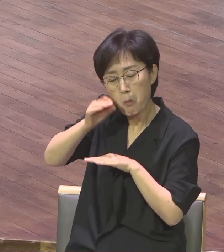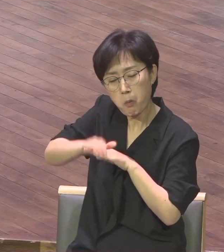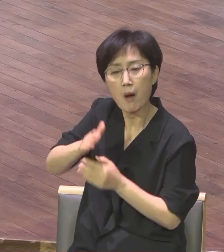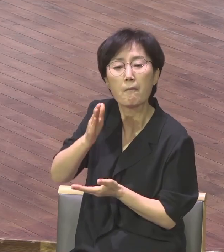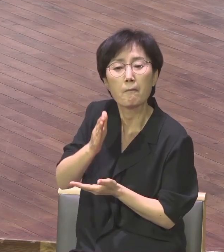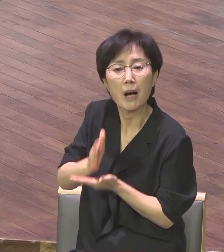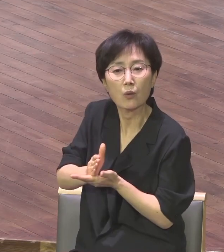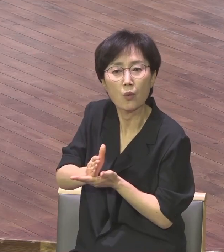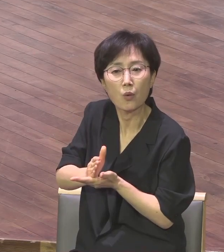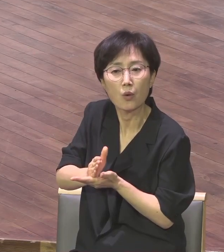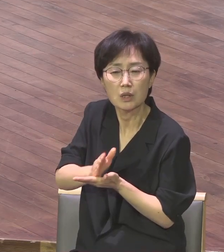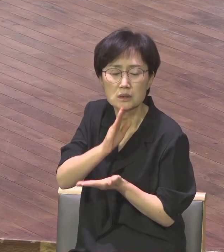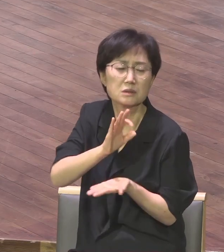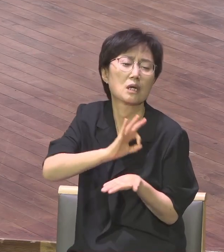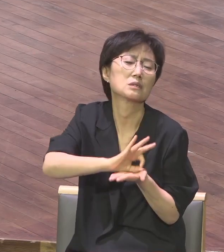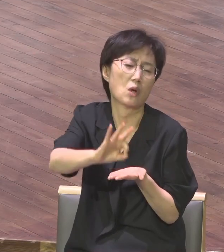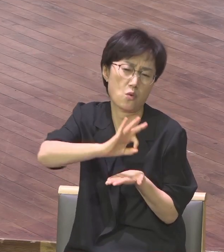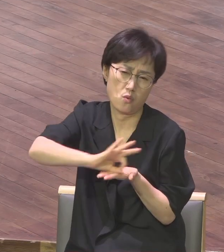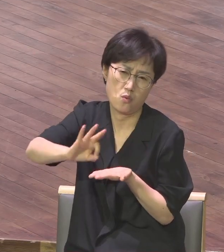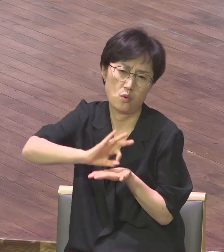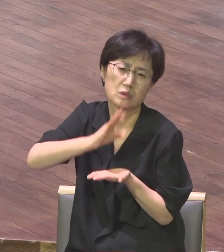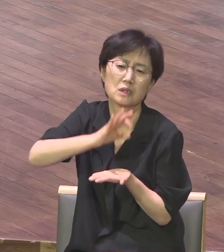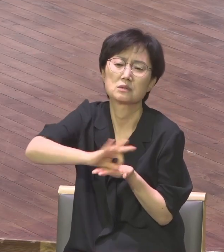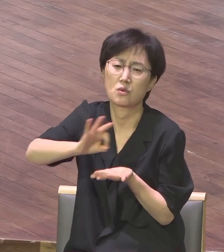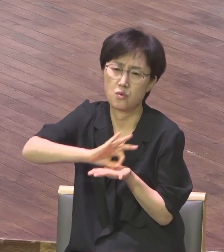사용을 해라 라는 말씀이에요.